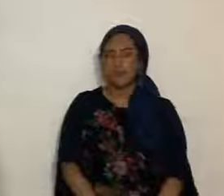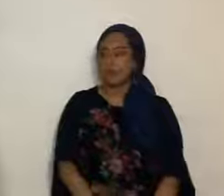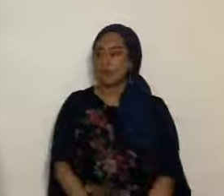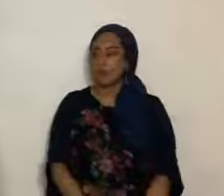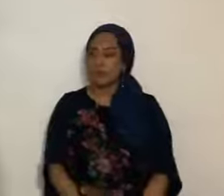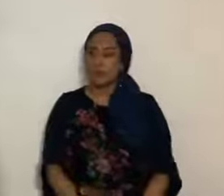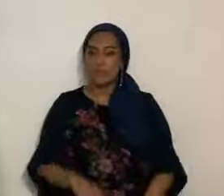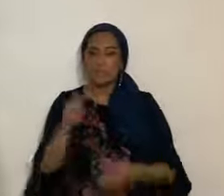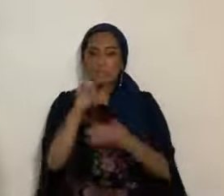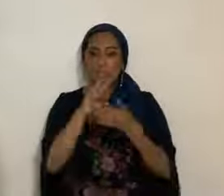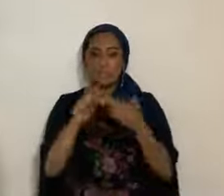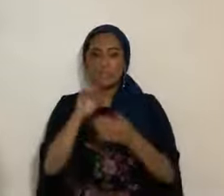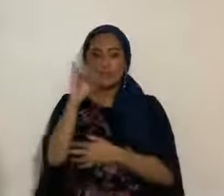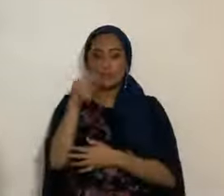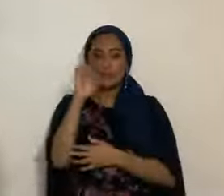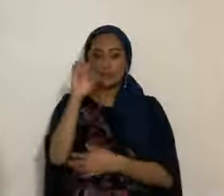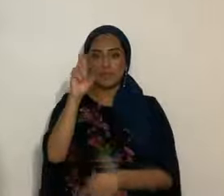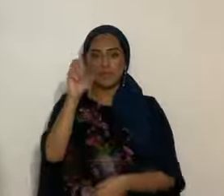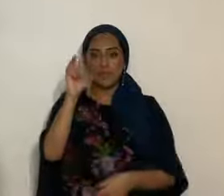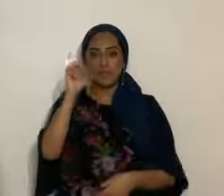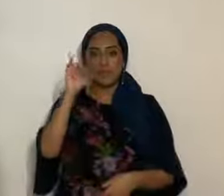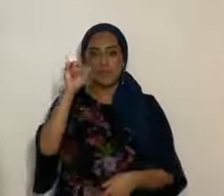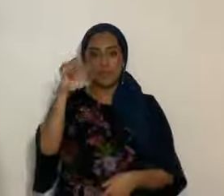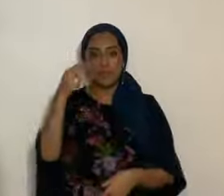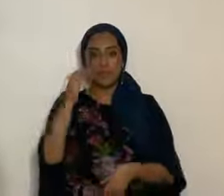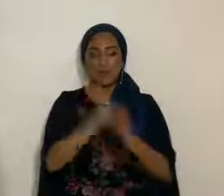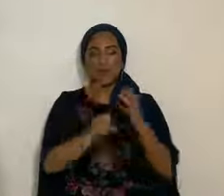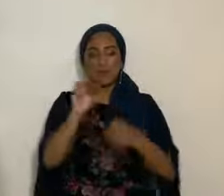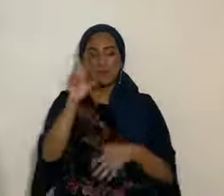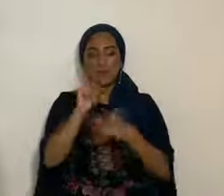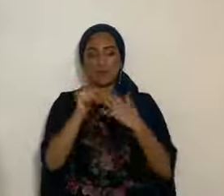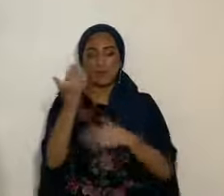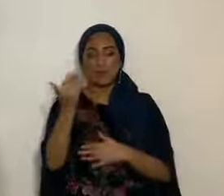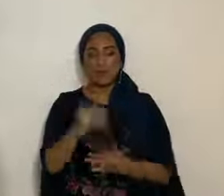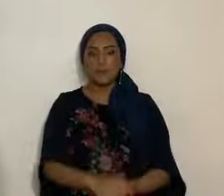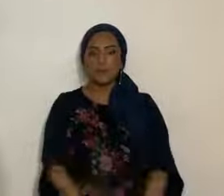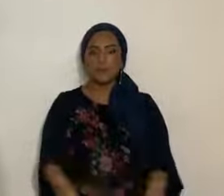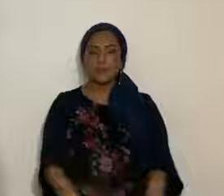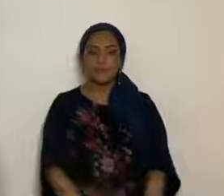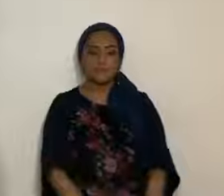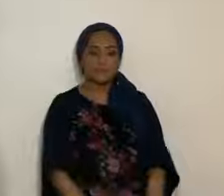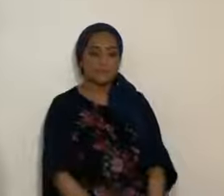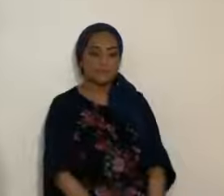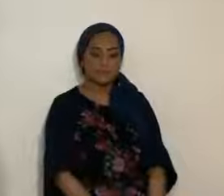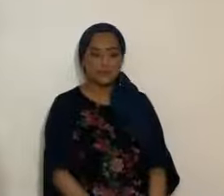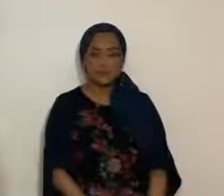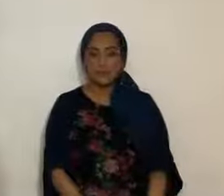Vamos a Jeremías, el libro de Jeremías, en el capítulo 3, y vamos a ir al verso